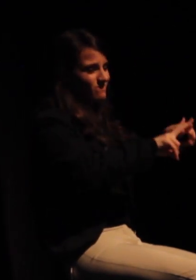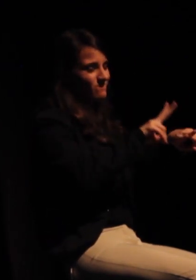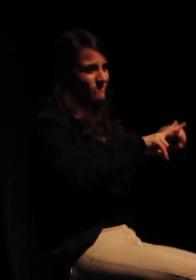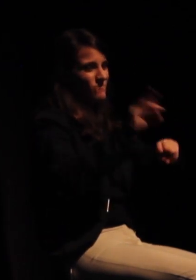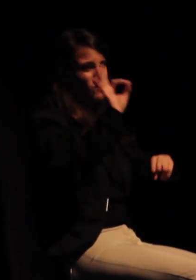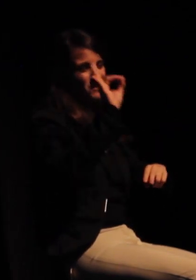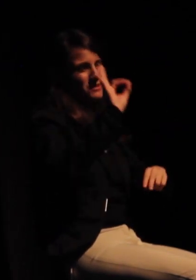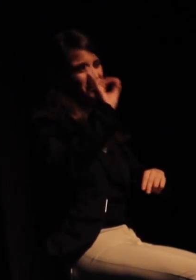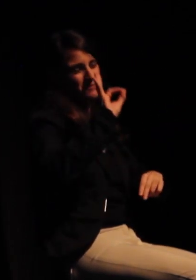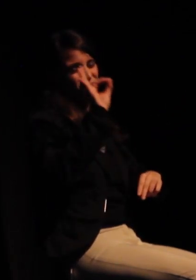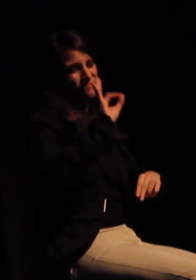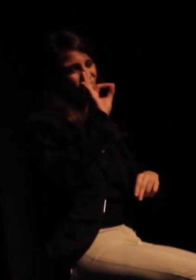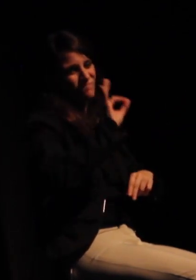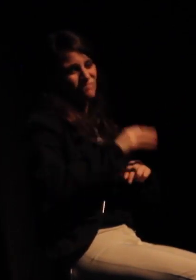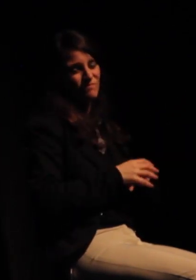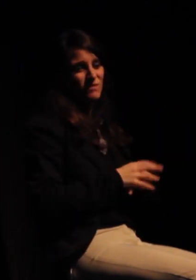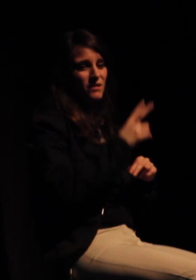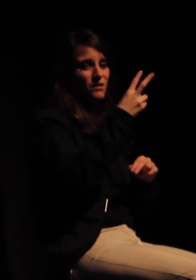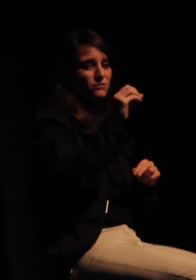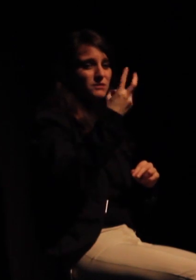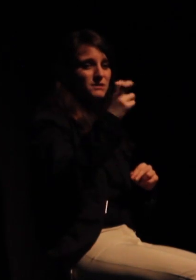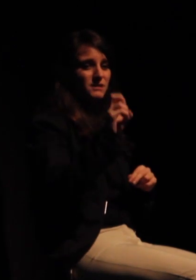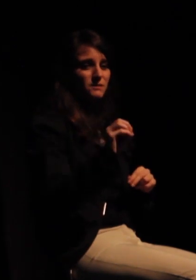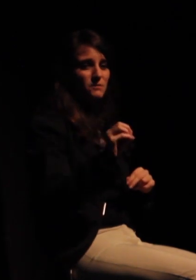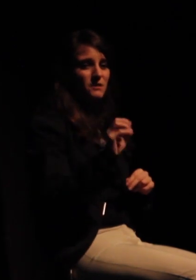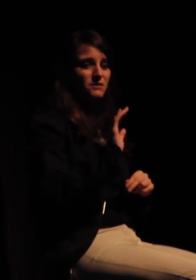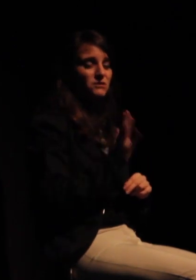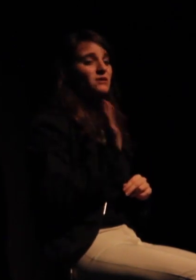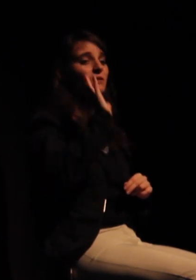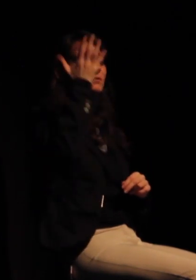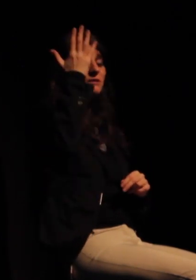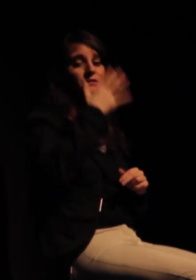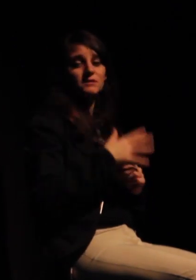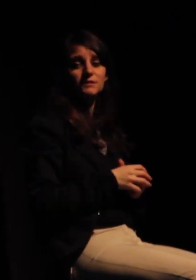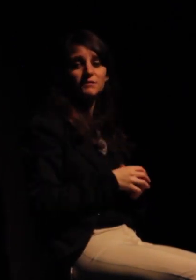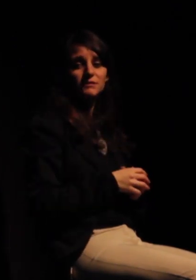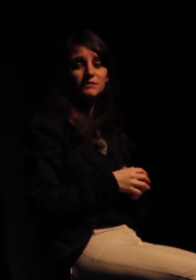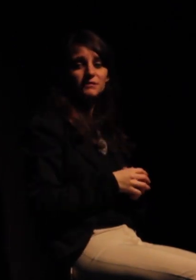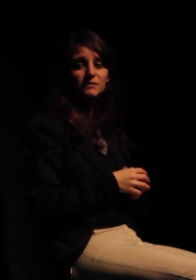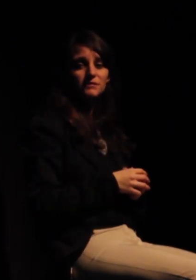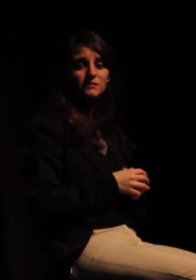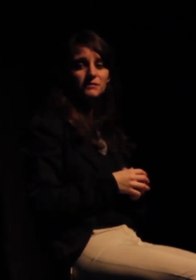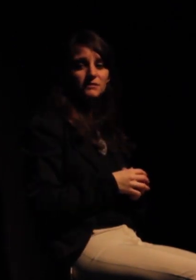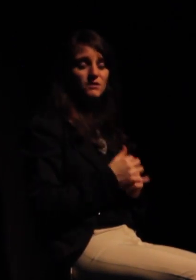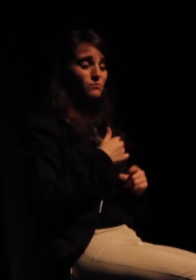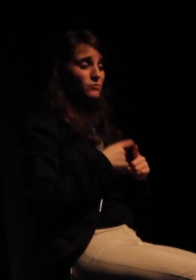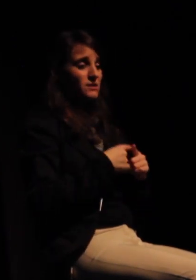que eu escrevi como possibilidade para 2050 já está acontecendo, porque eu não tenho medo do absurdo.